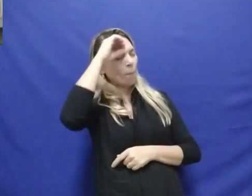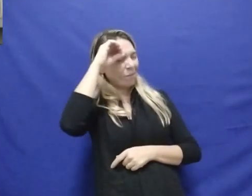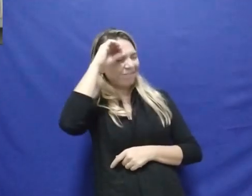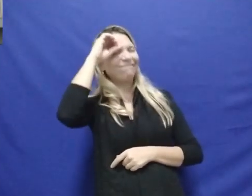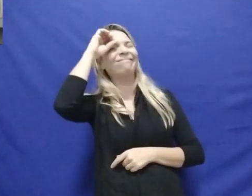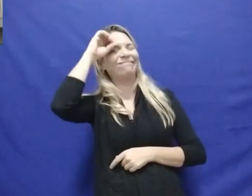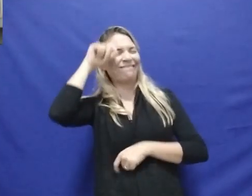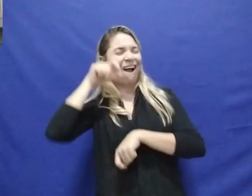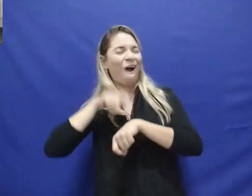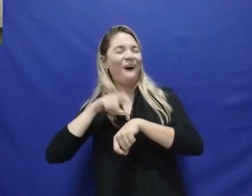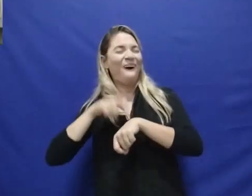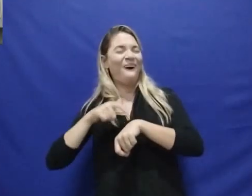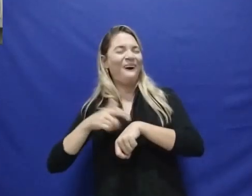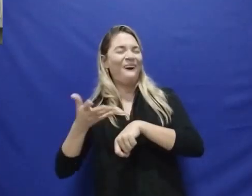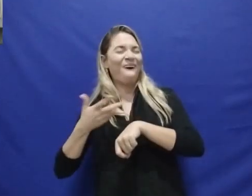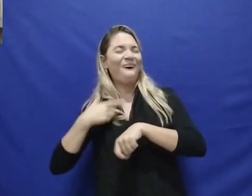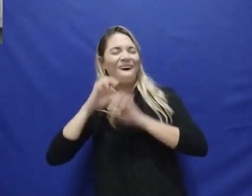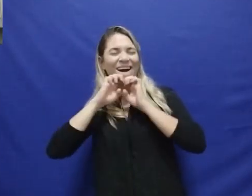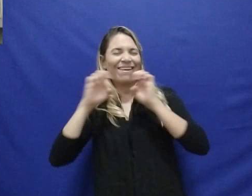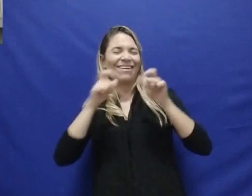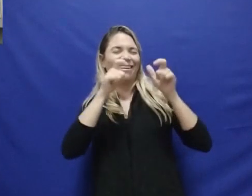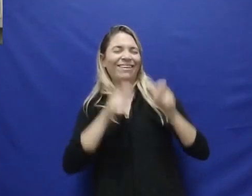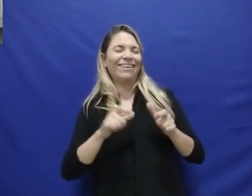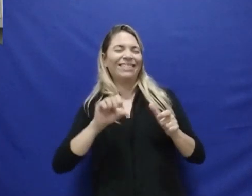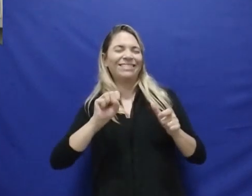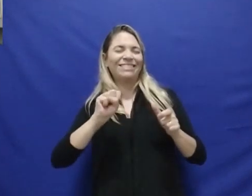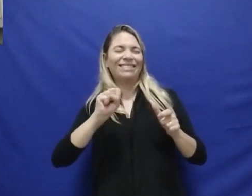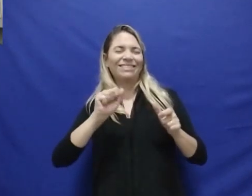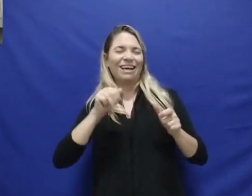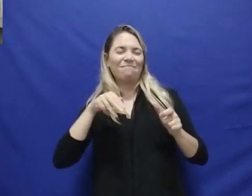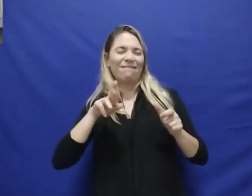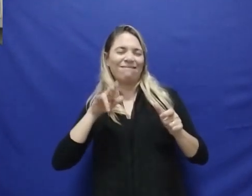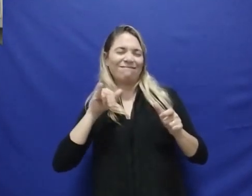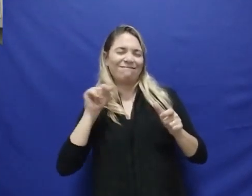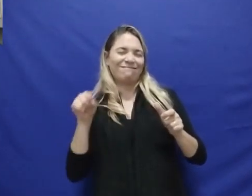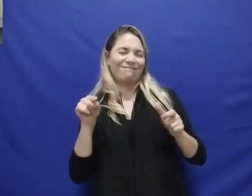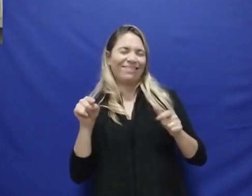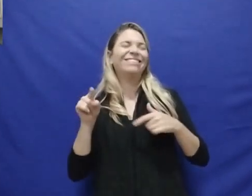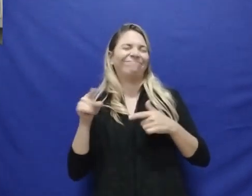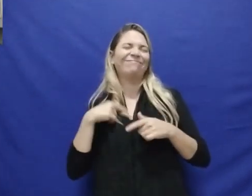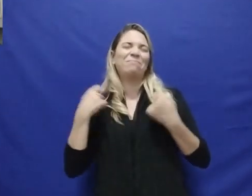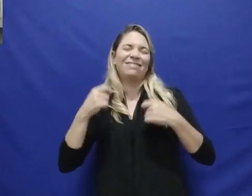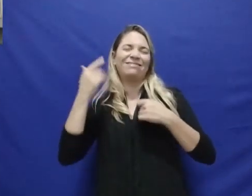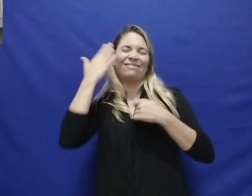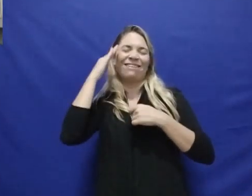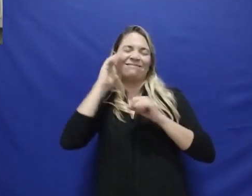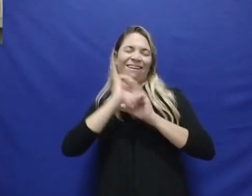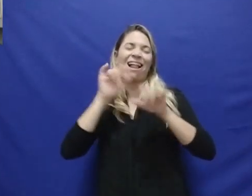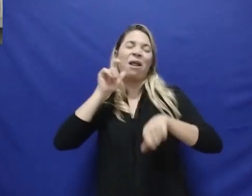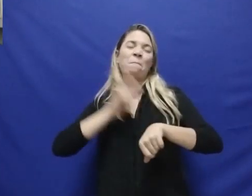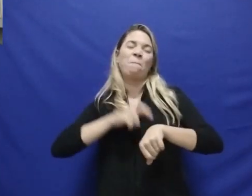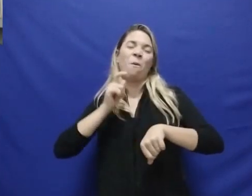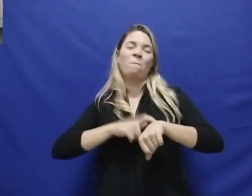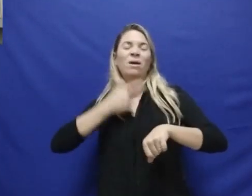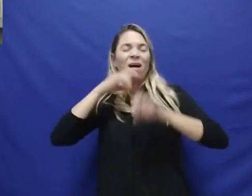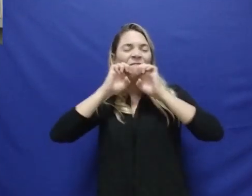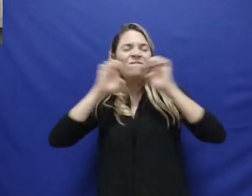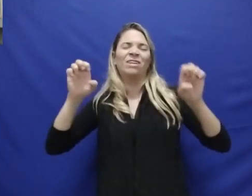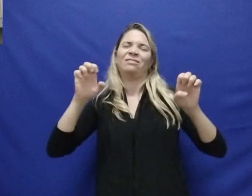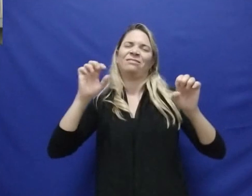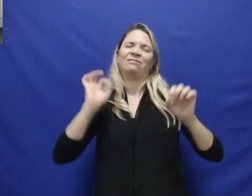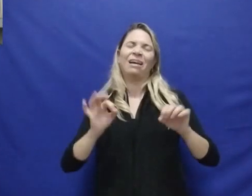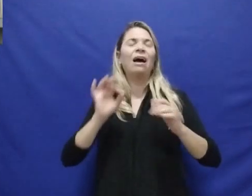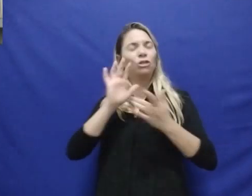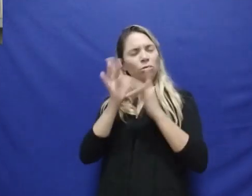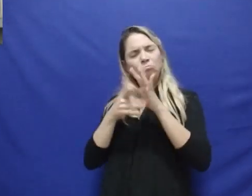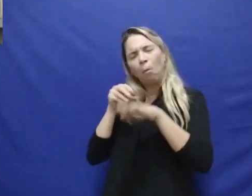diz que a fé nos faz vencer o mundo. Esta é a nossa vitória. Devemos então,